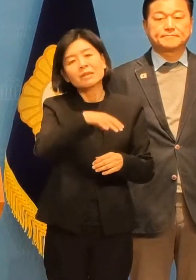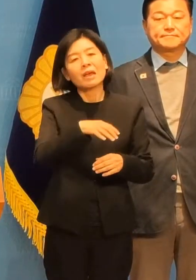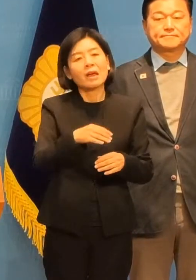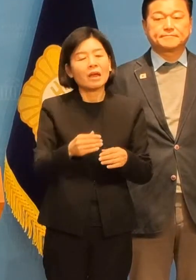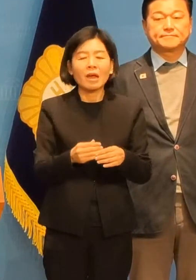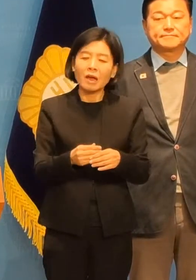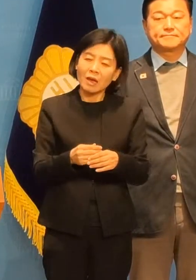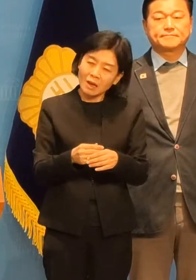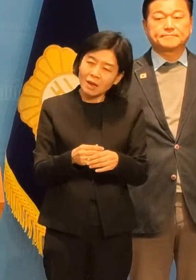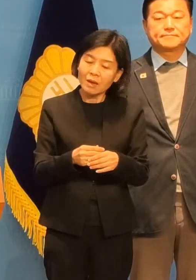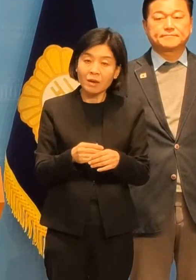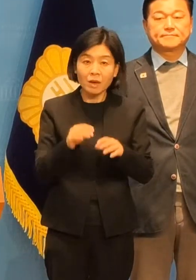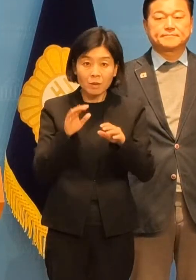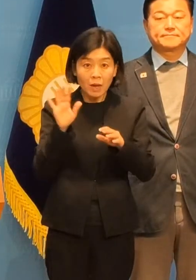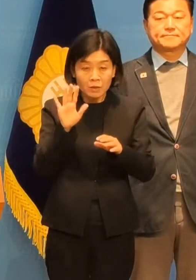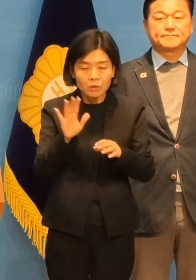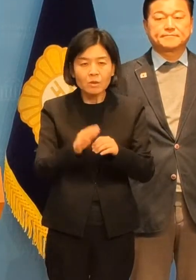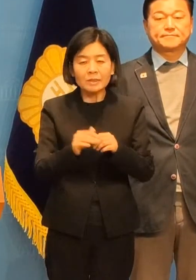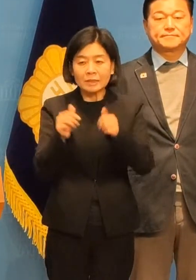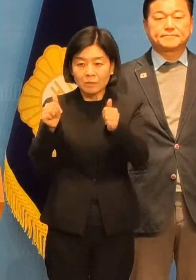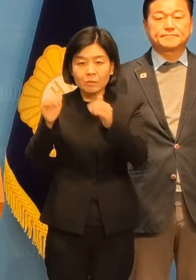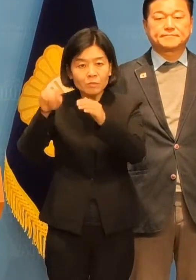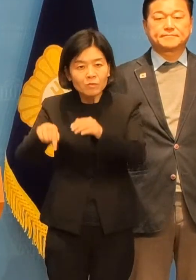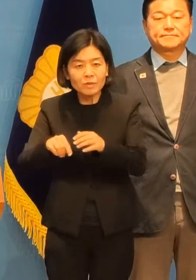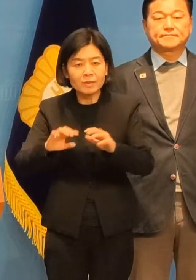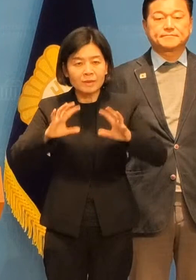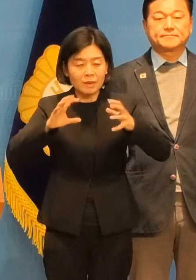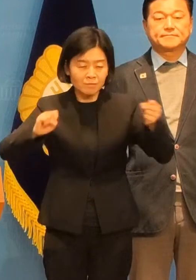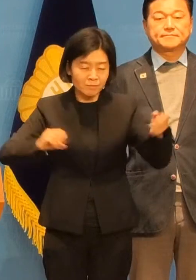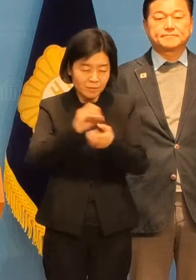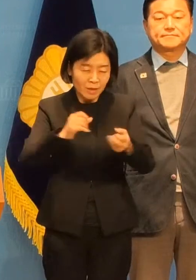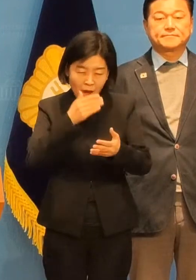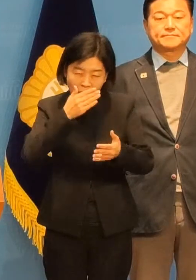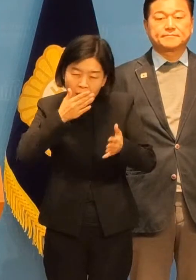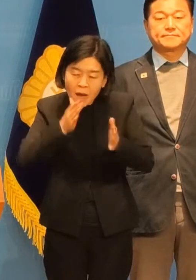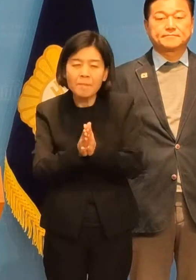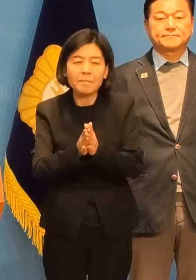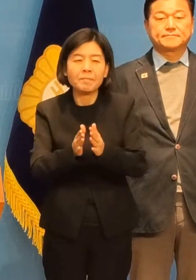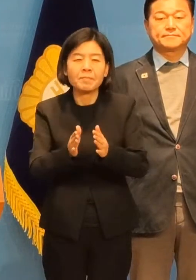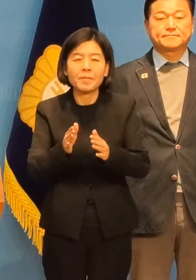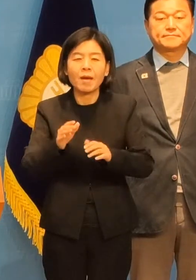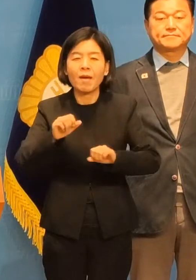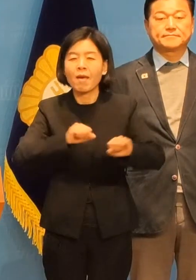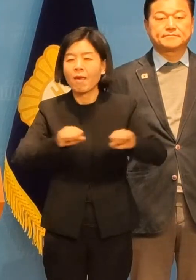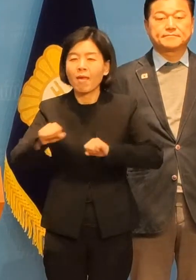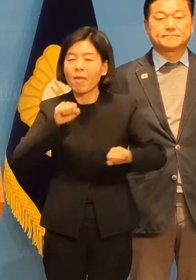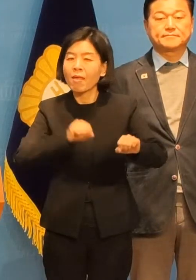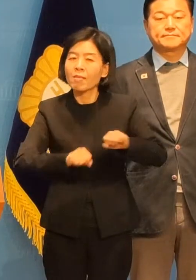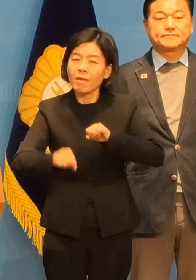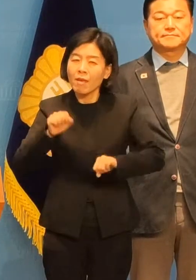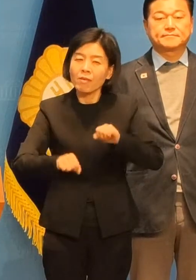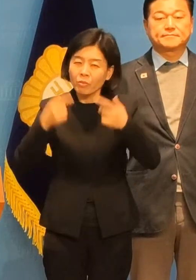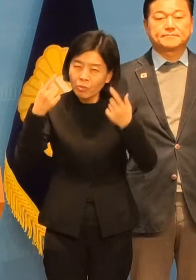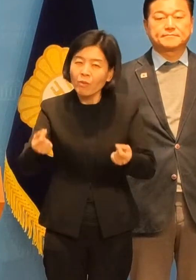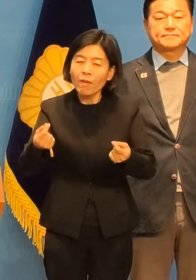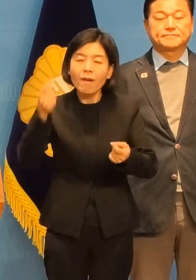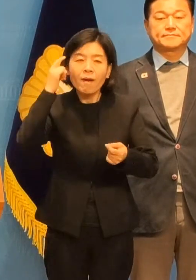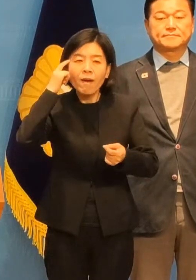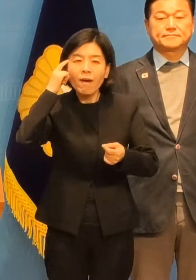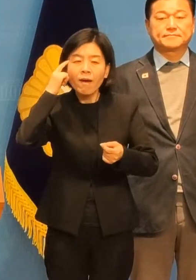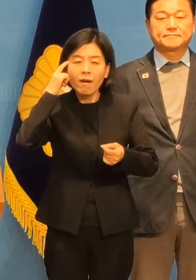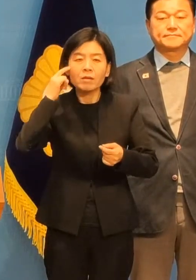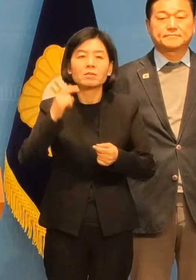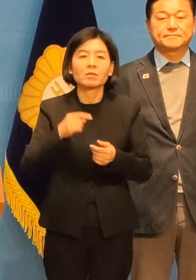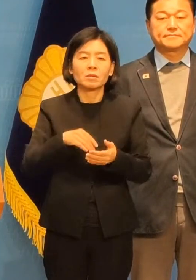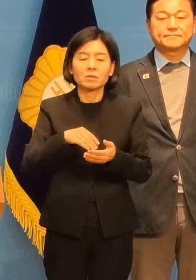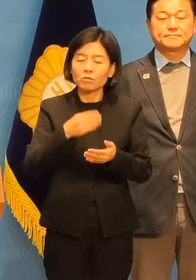아니라 이러한 사법부의 내란 동조 행태에 맞닿아 있는 그런 매우 중차대한 일이다.